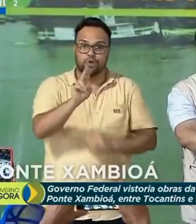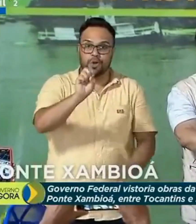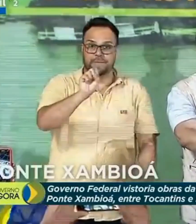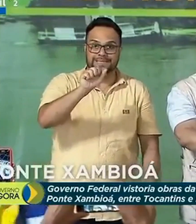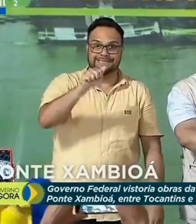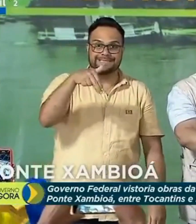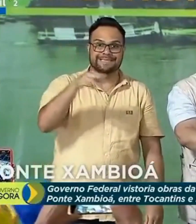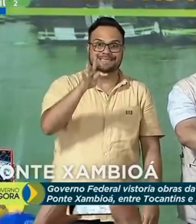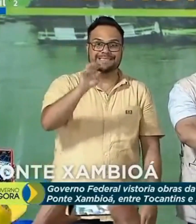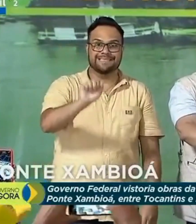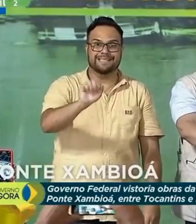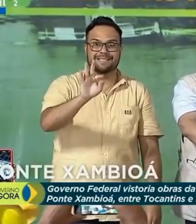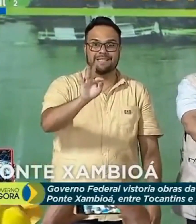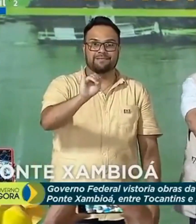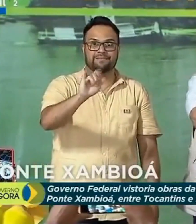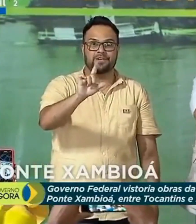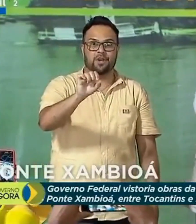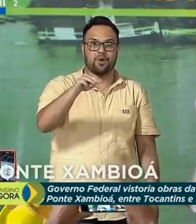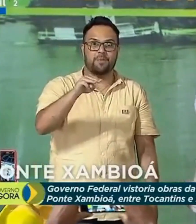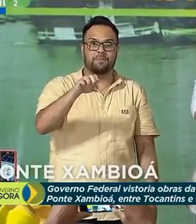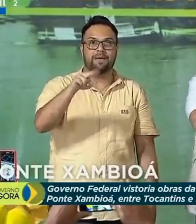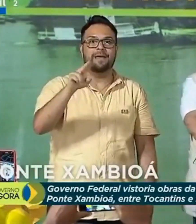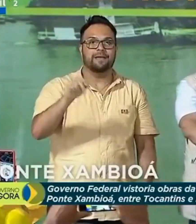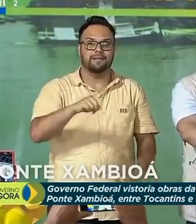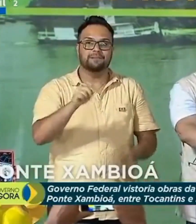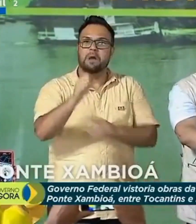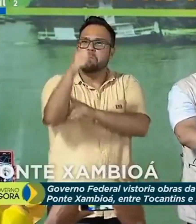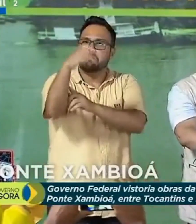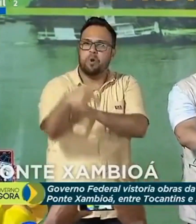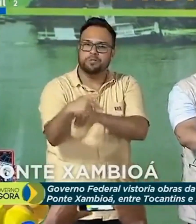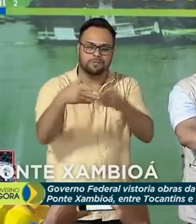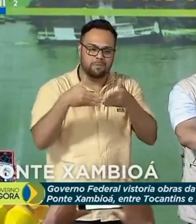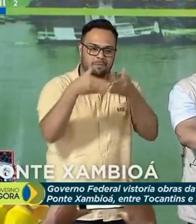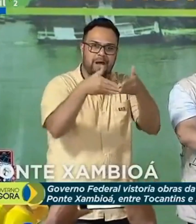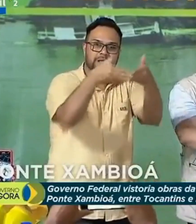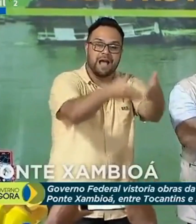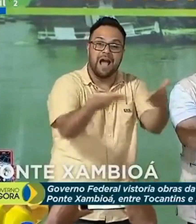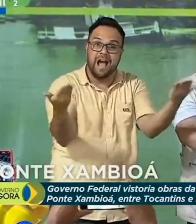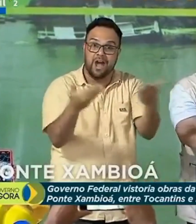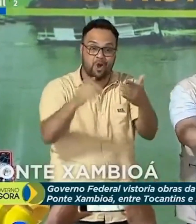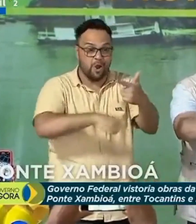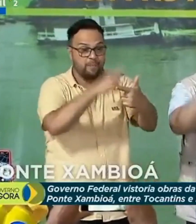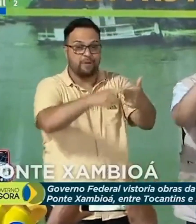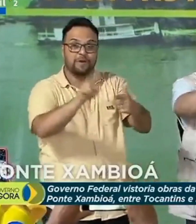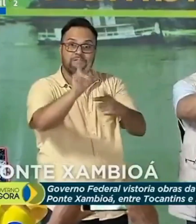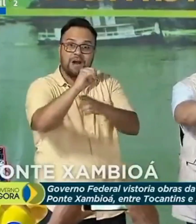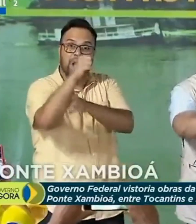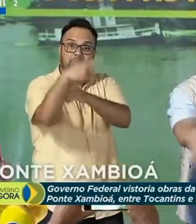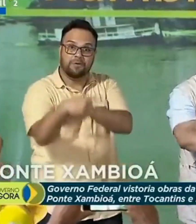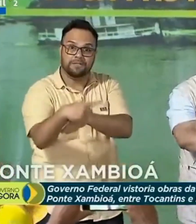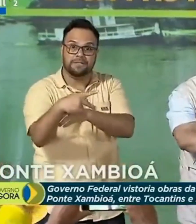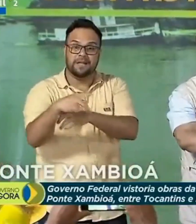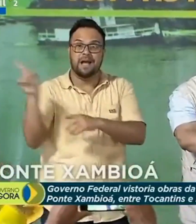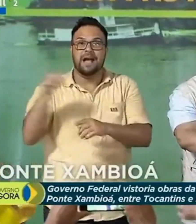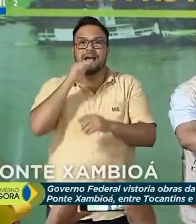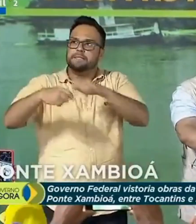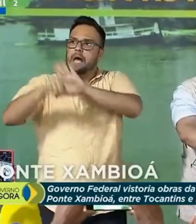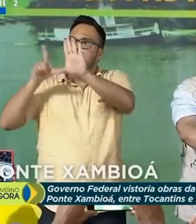E a balsa foi aposentada. A próxima balsa a ser aposentada vai ser a do Rio